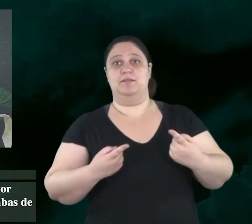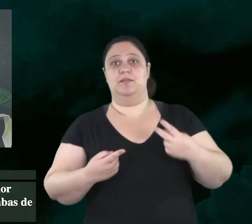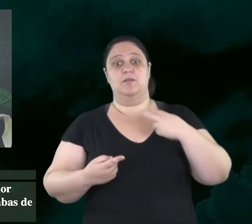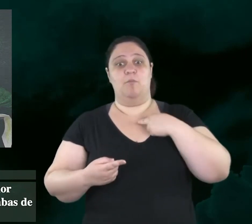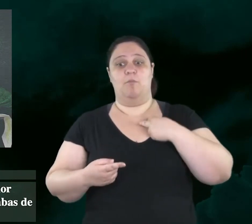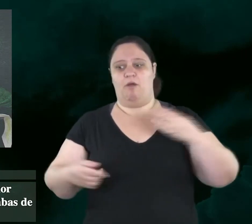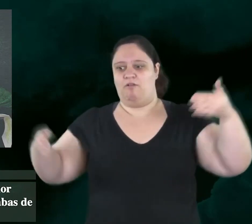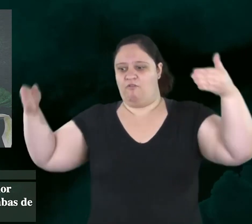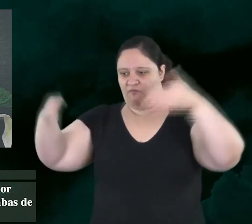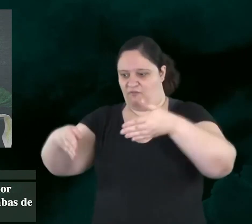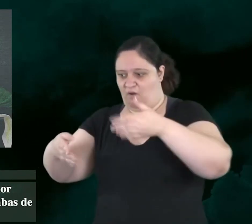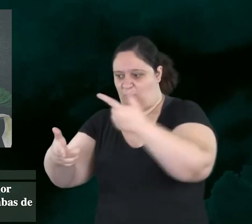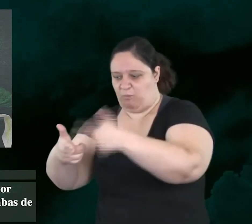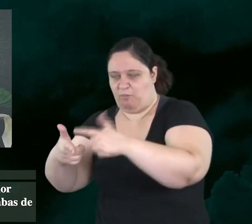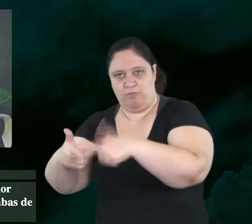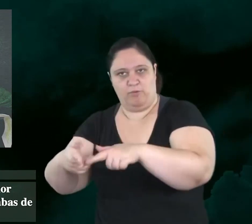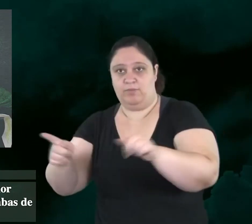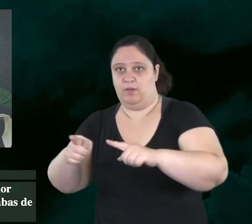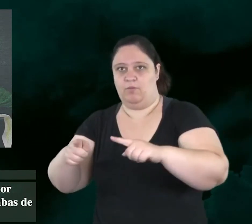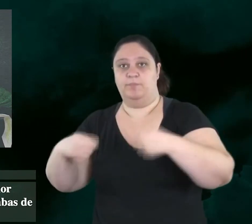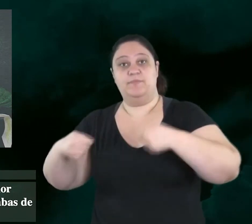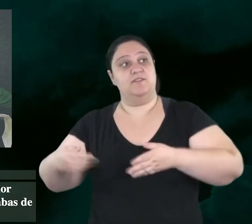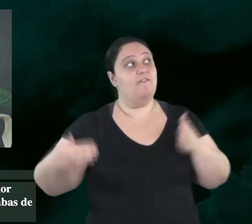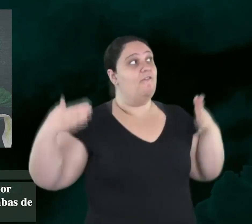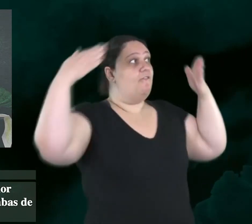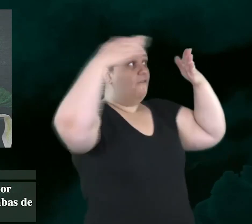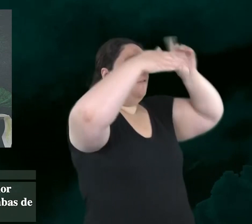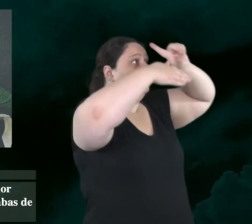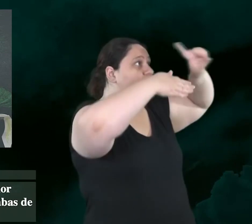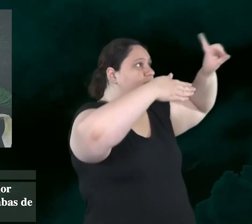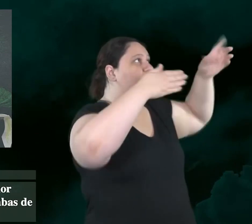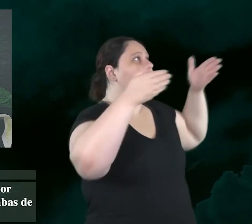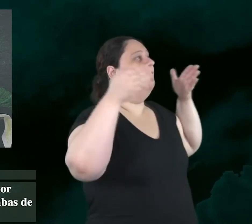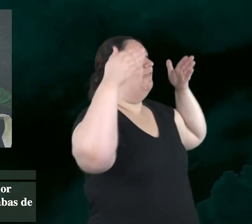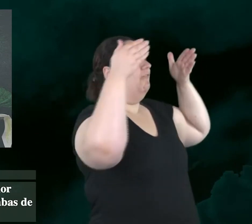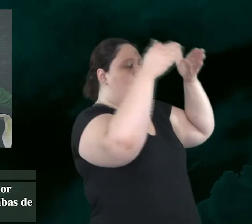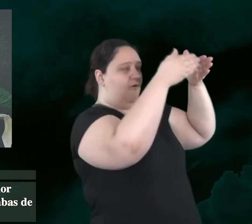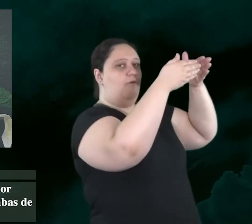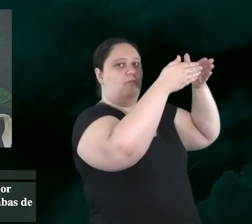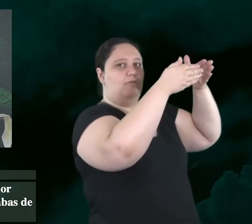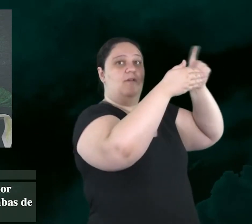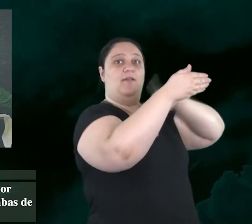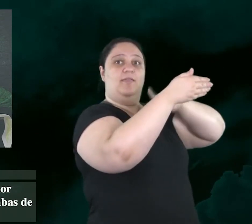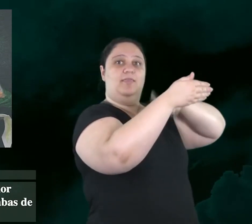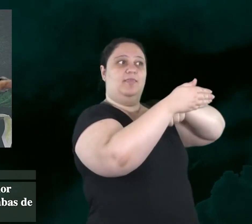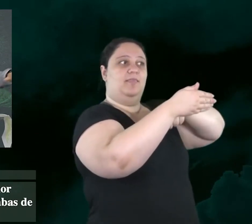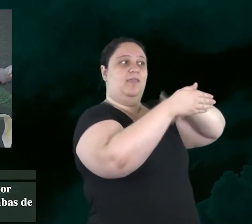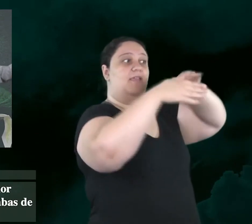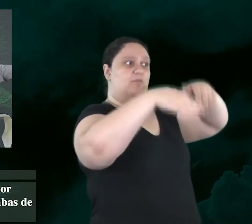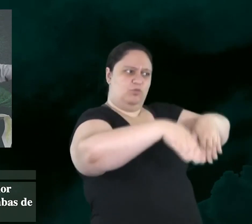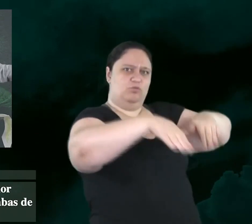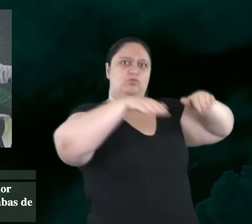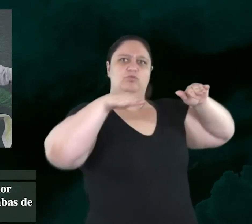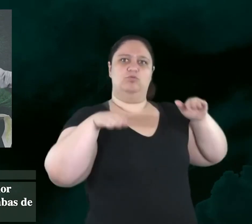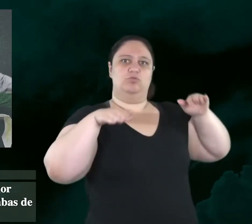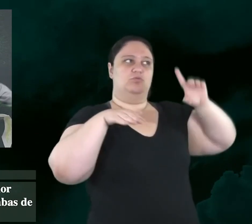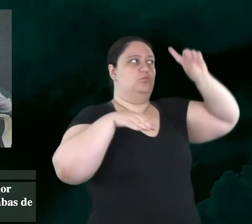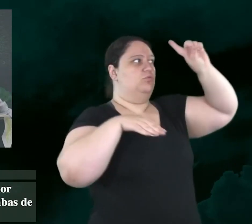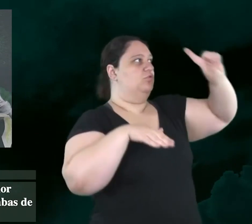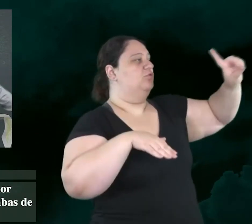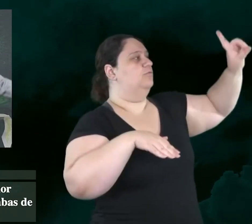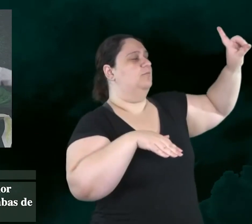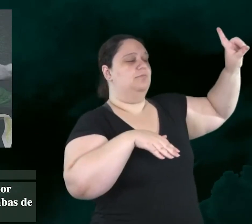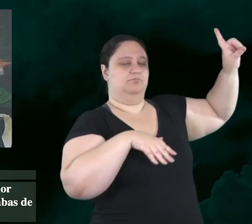trono. E Ele está num alto e sublime trono, e as abas da sua veste enchiam o